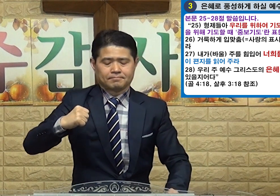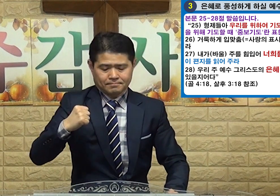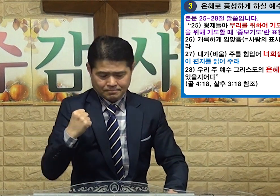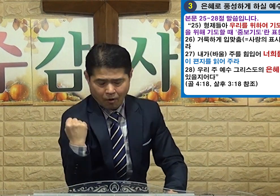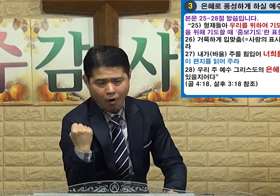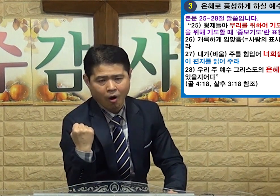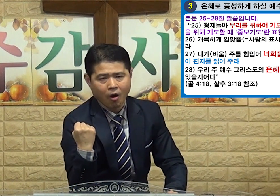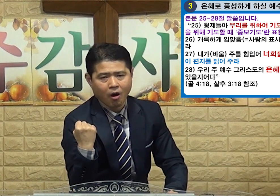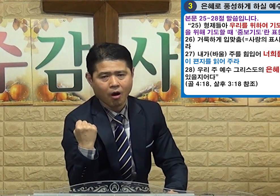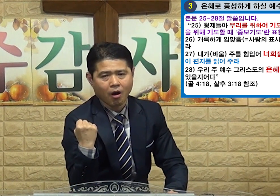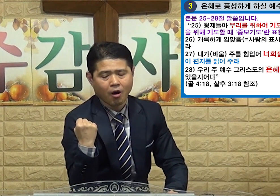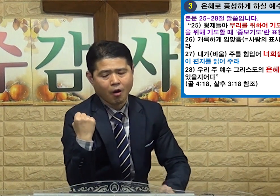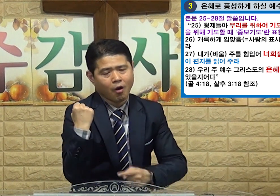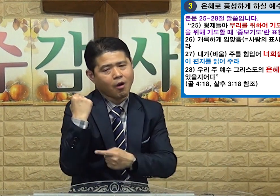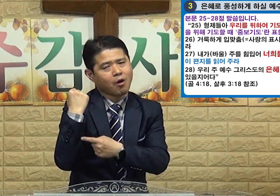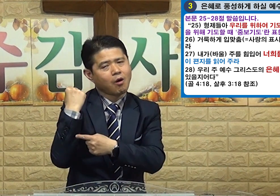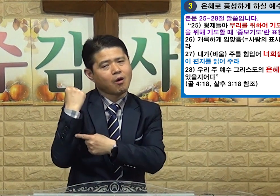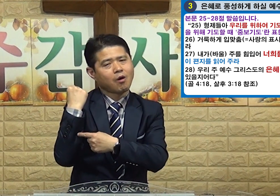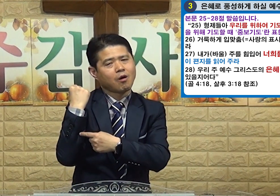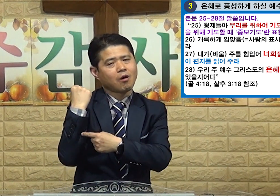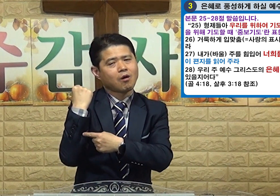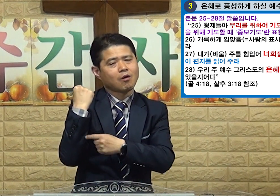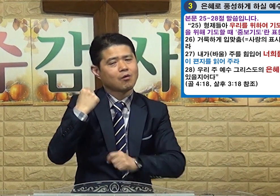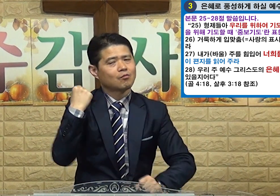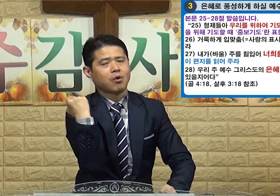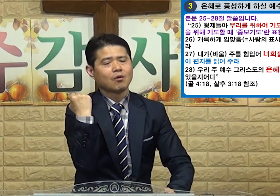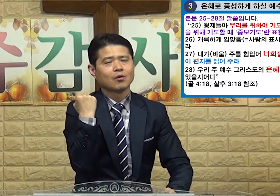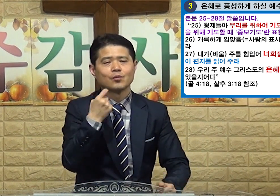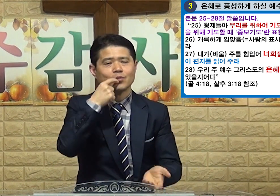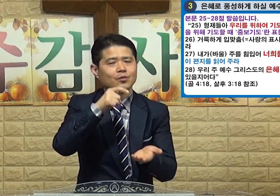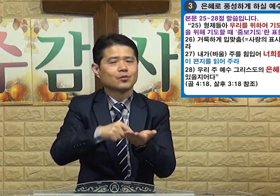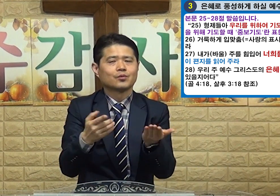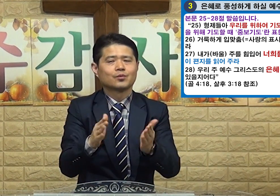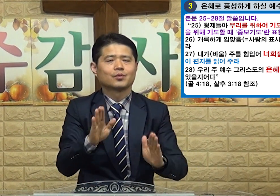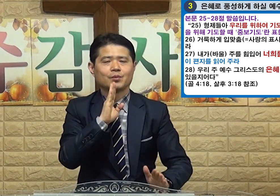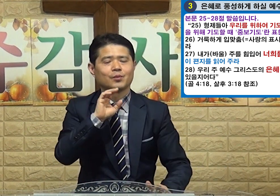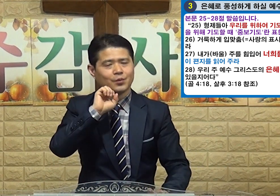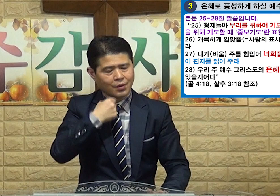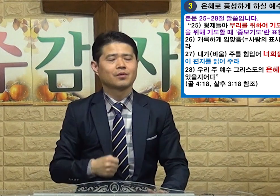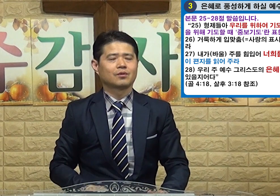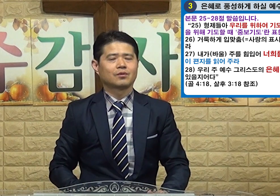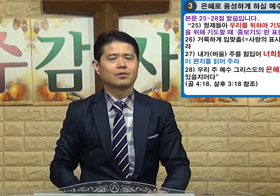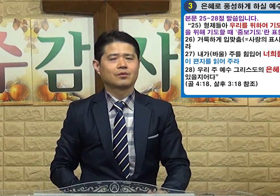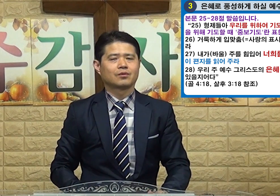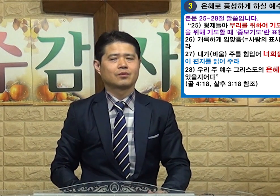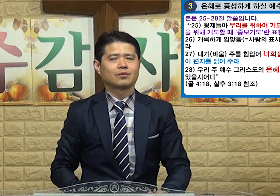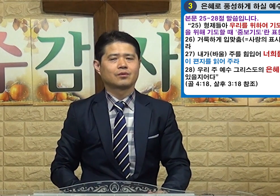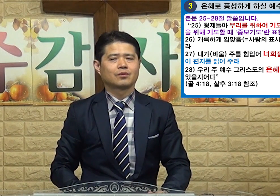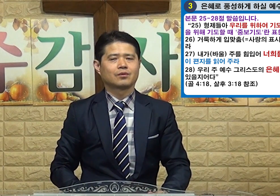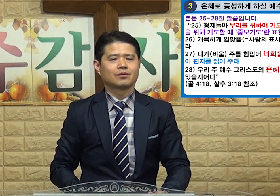복음을 전하라 라고 해서 사도 바울이 순종했다는 것입니다. 쉽지 않죠.